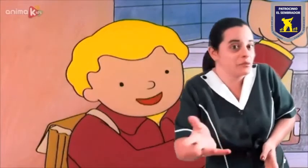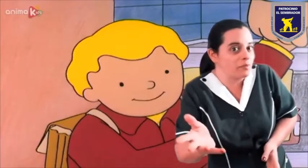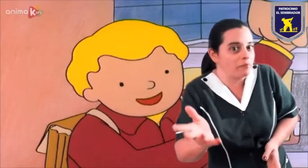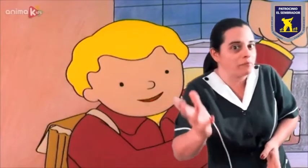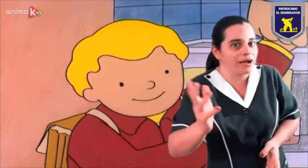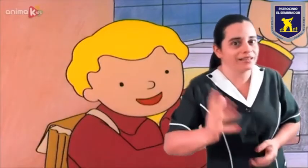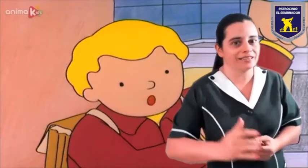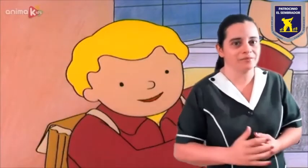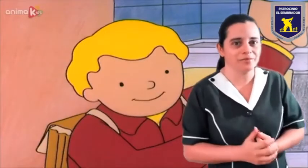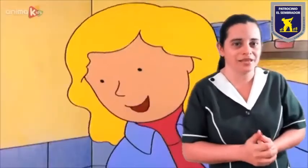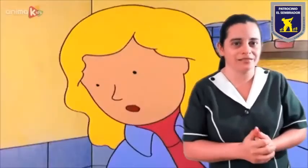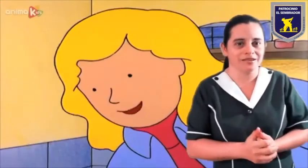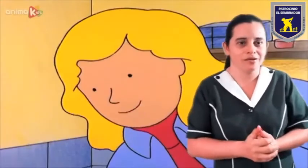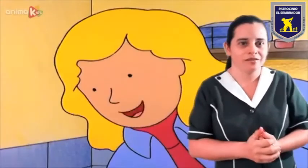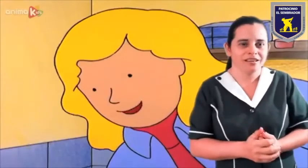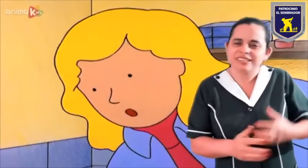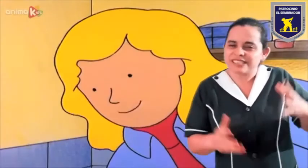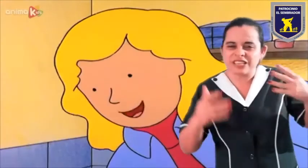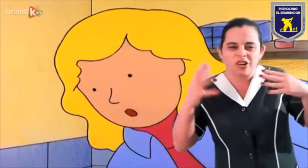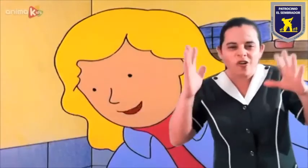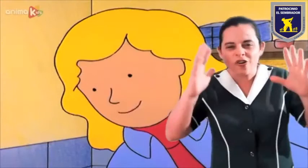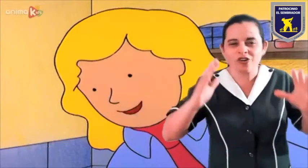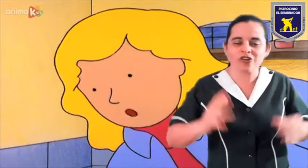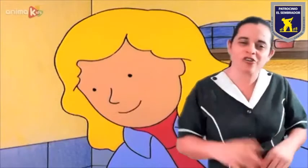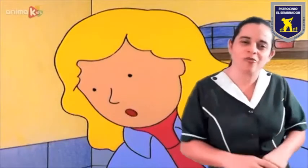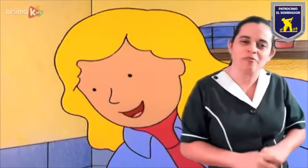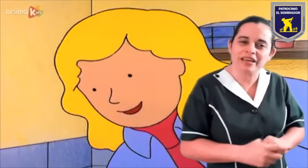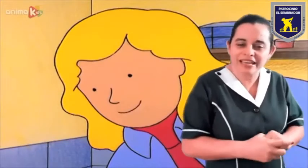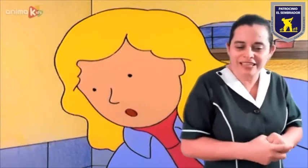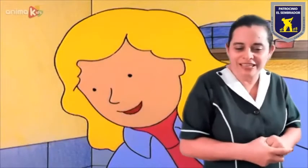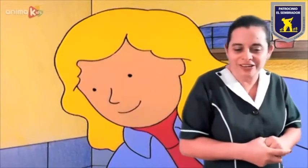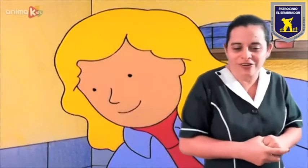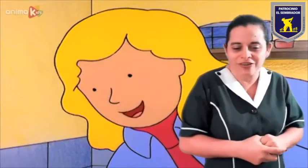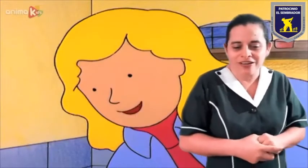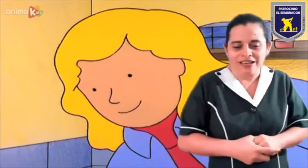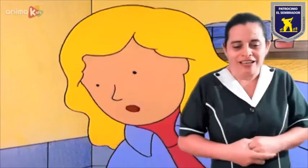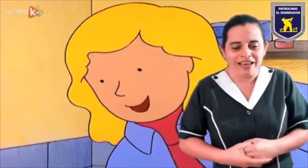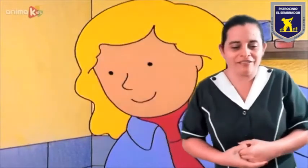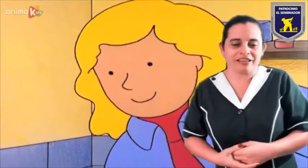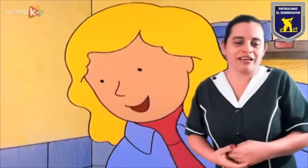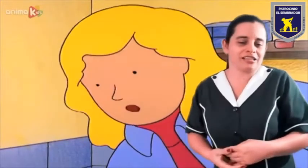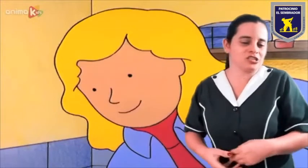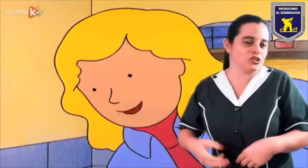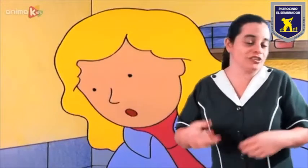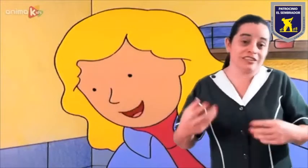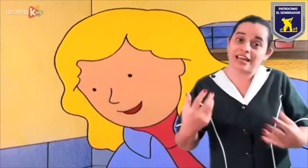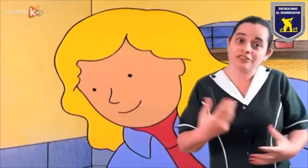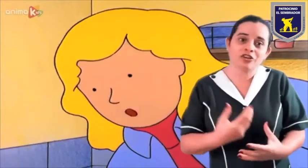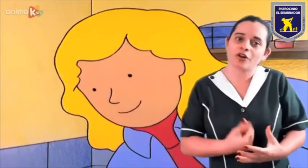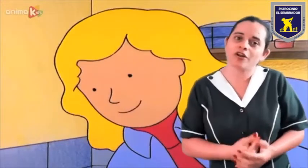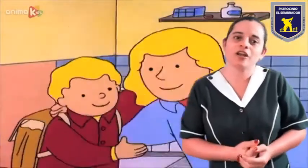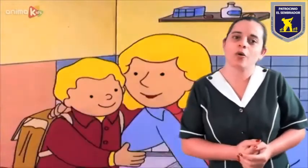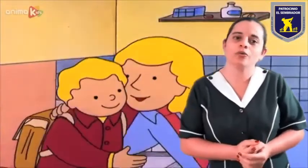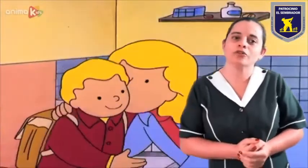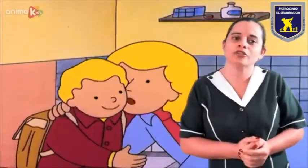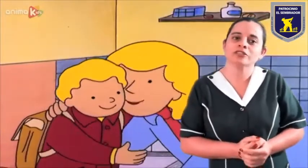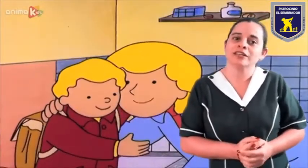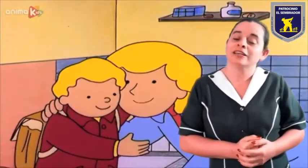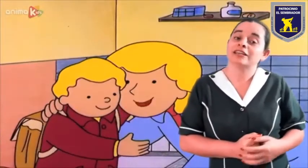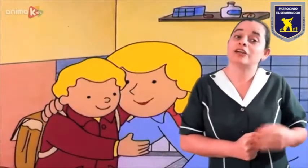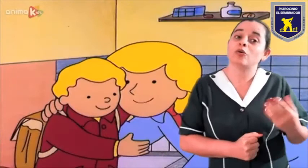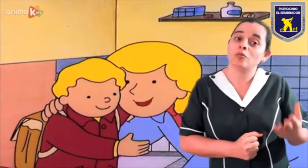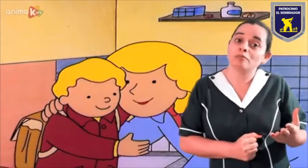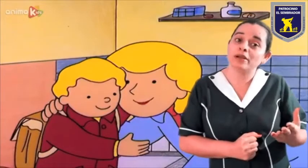Es ser papá también, ser psicólogo, médico, la verdad que son tantos roles